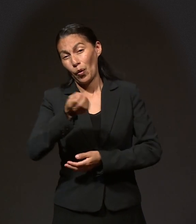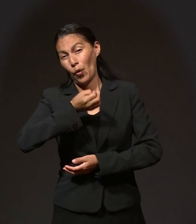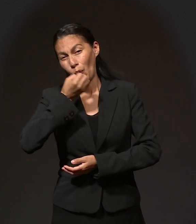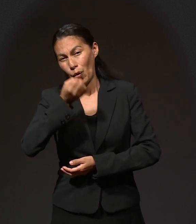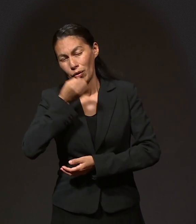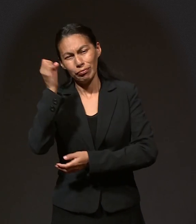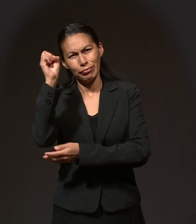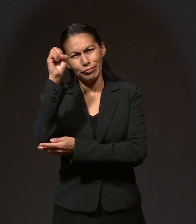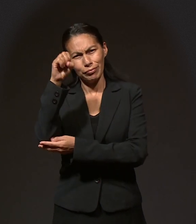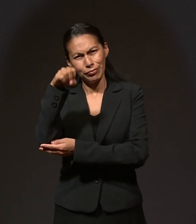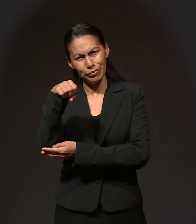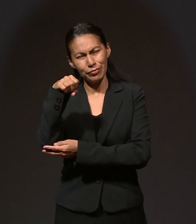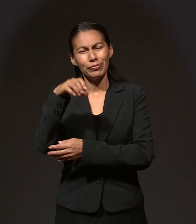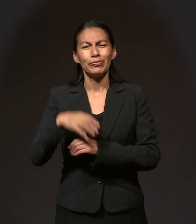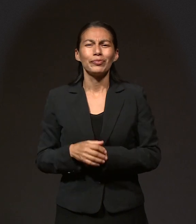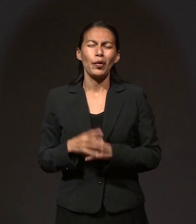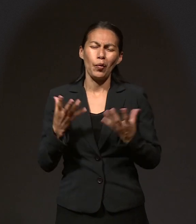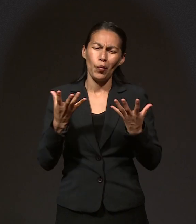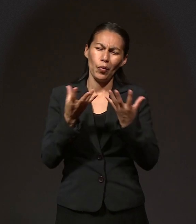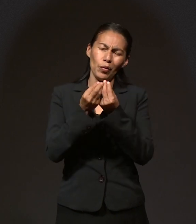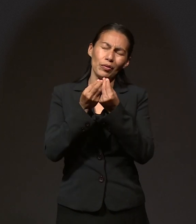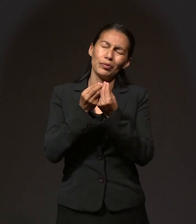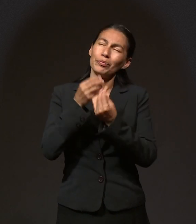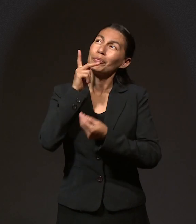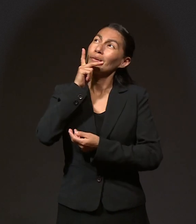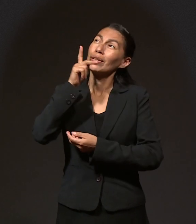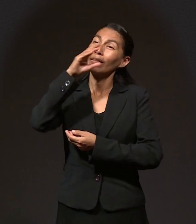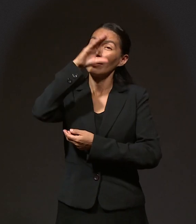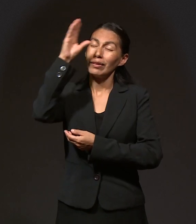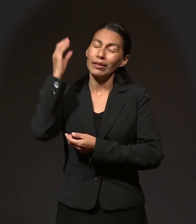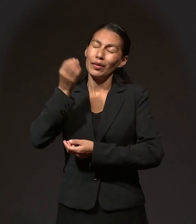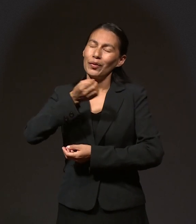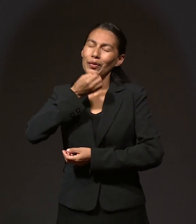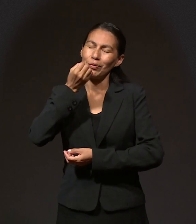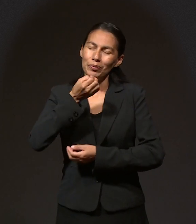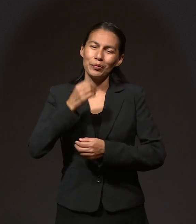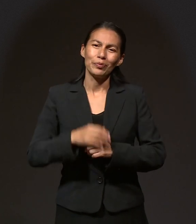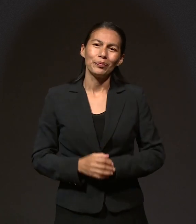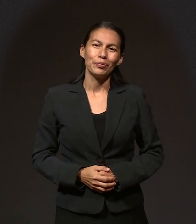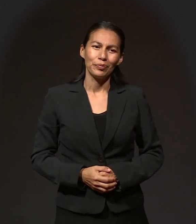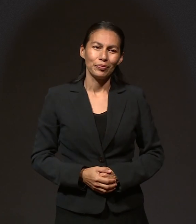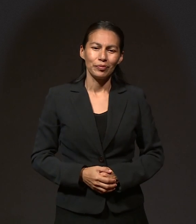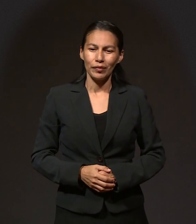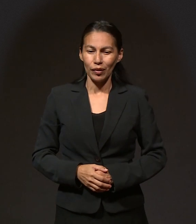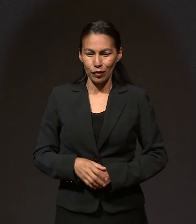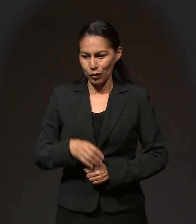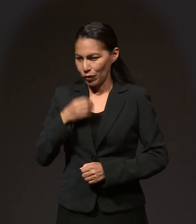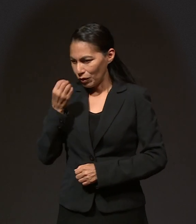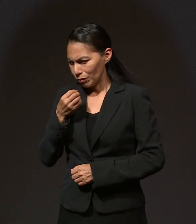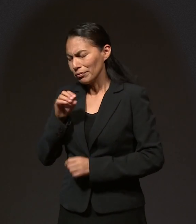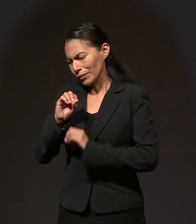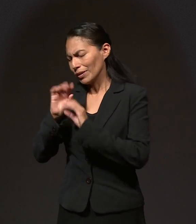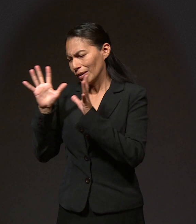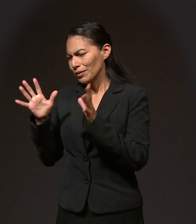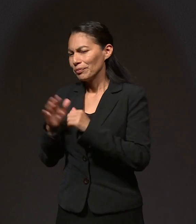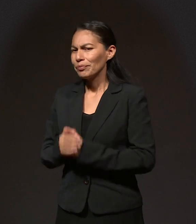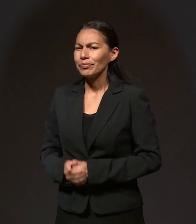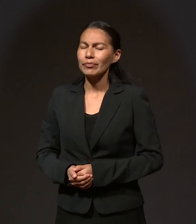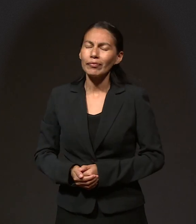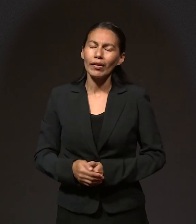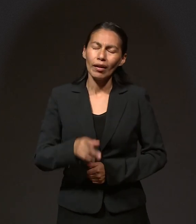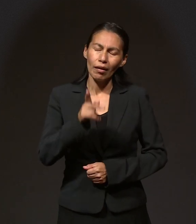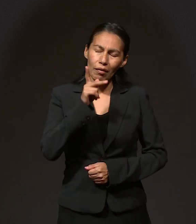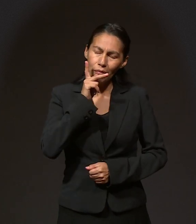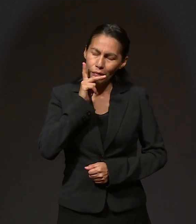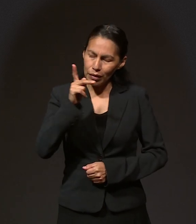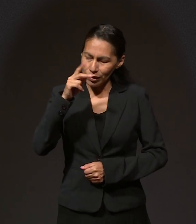quiera que estés, para que juntos oremos a nuestro Padre Celestial. Oremos. Claro que sí. Padre nuestro que estás